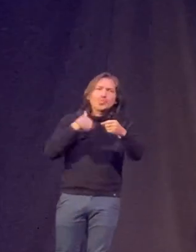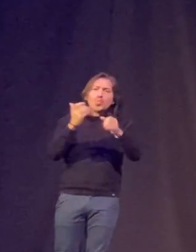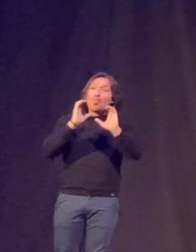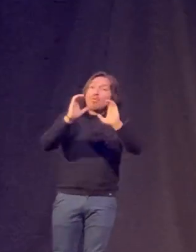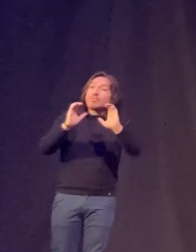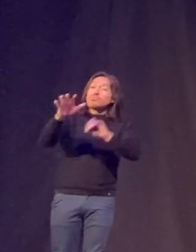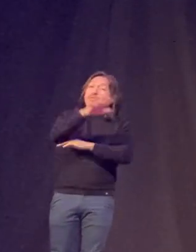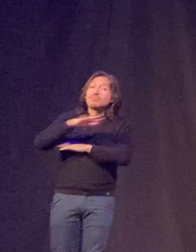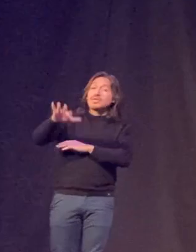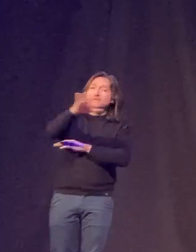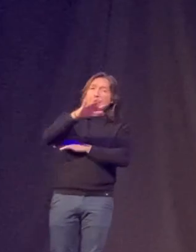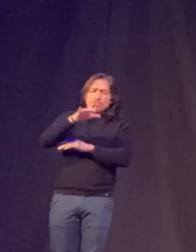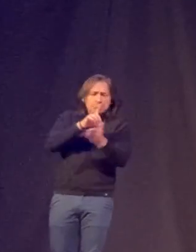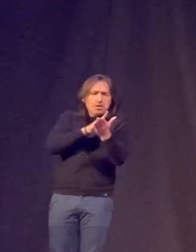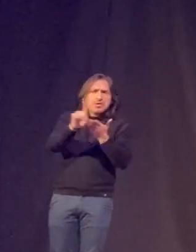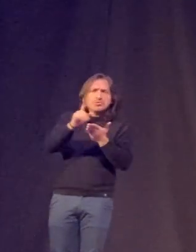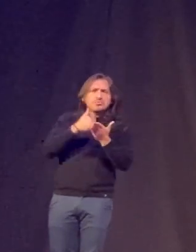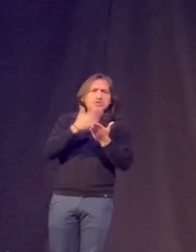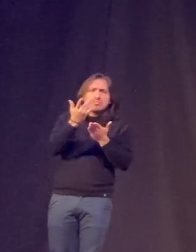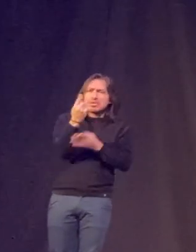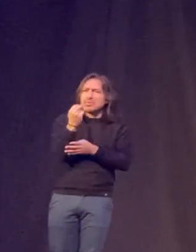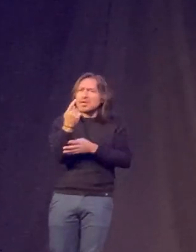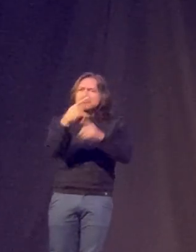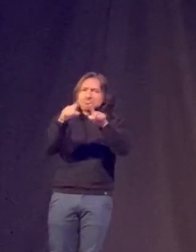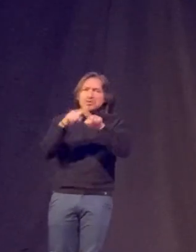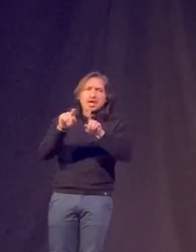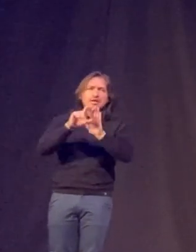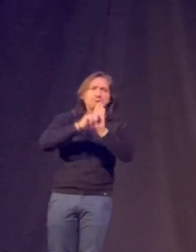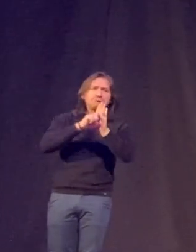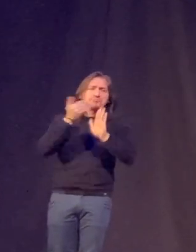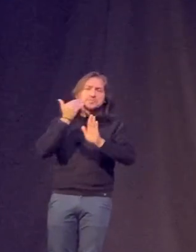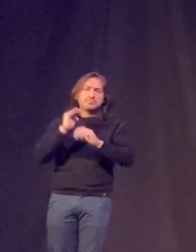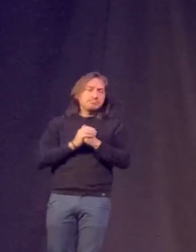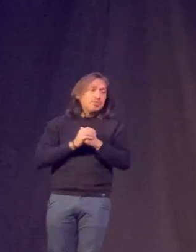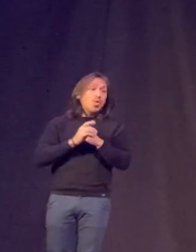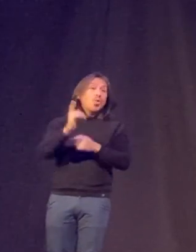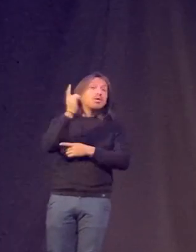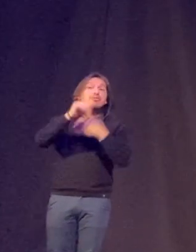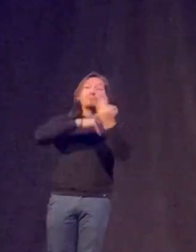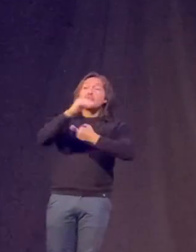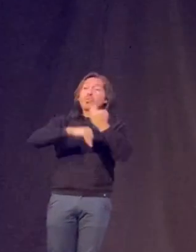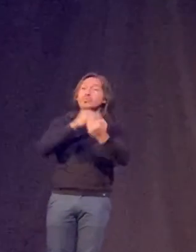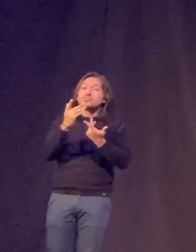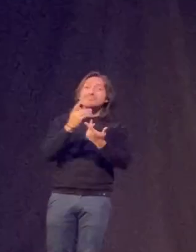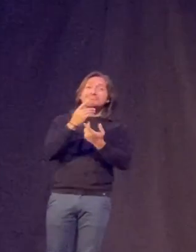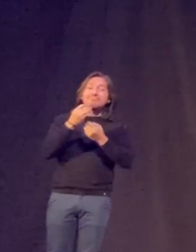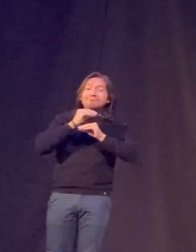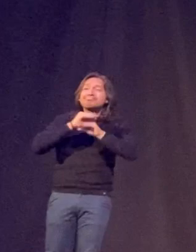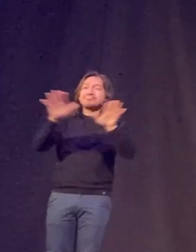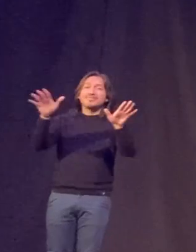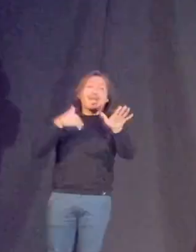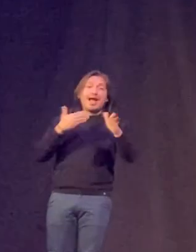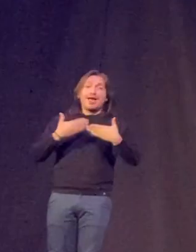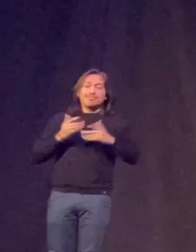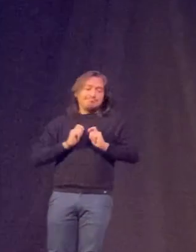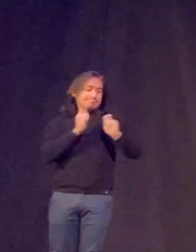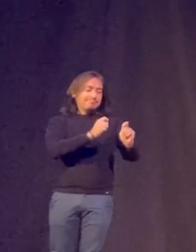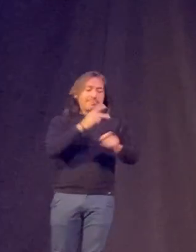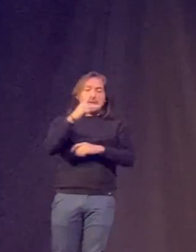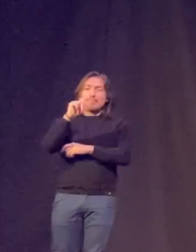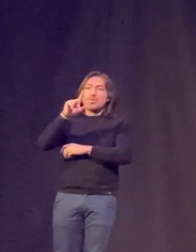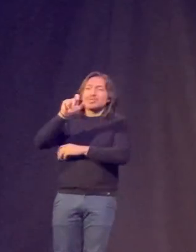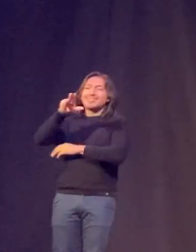los derechos digitales. Esperemos que todo el mundo esté hablando de esto. Muchas gracias por venir. Les doy la palabra a mi compañera